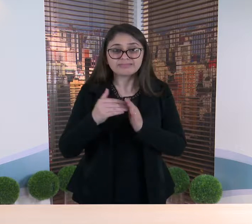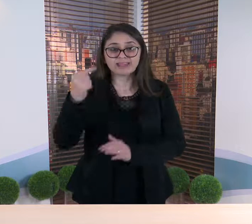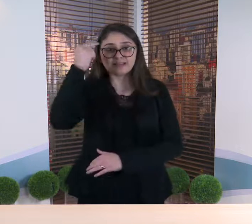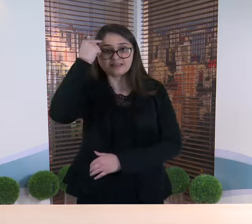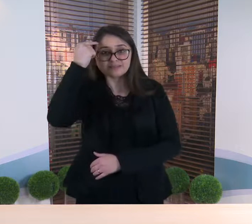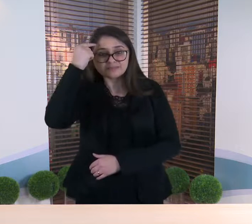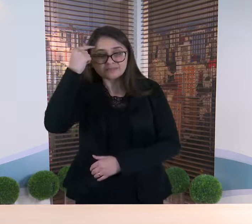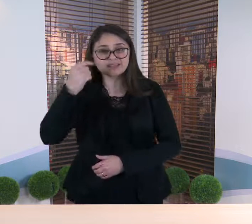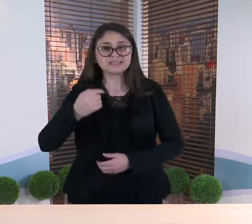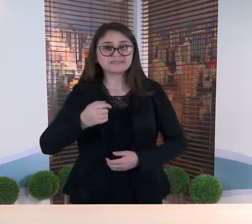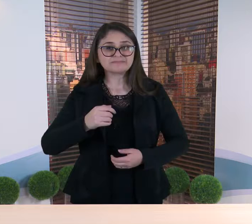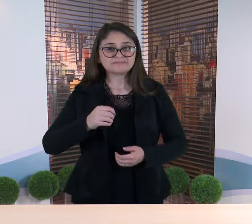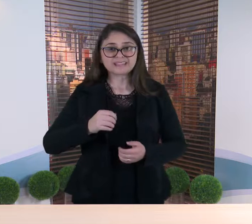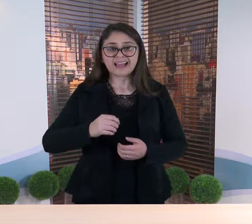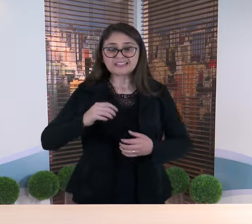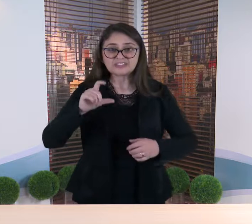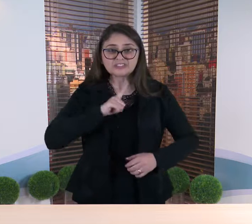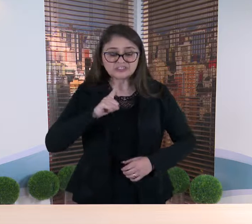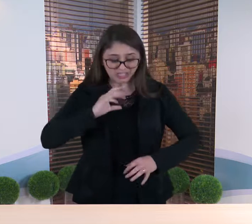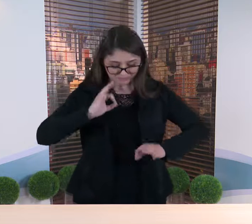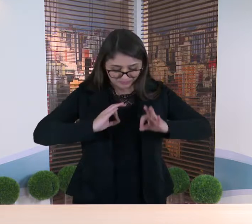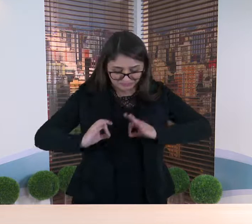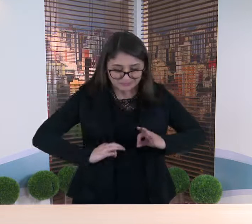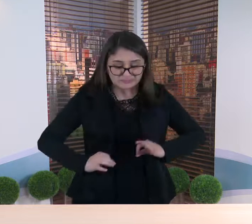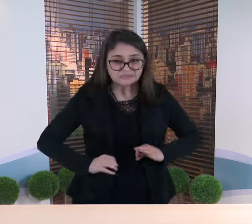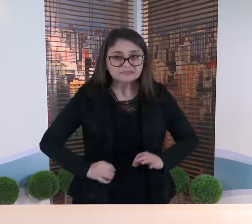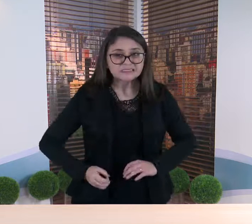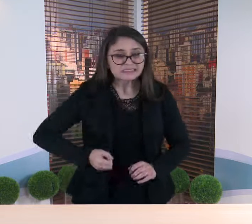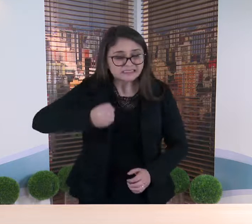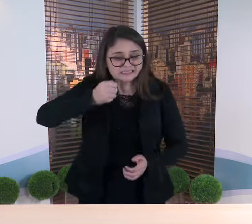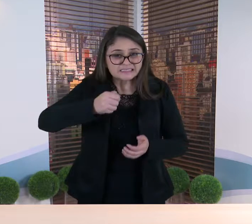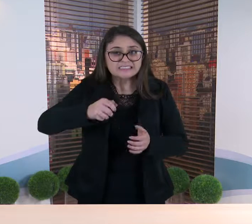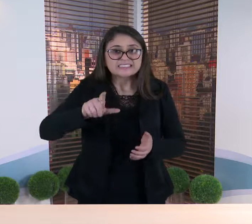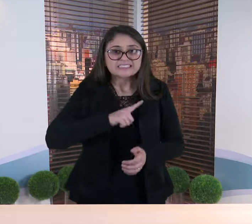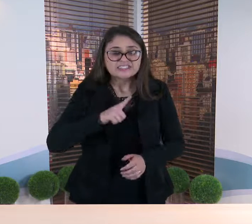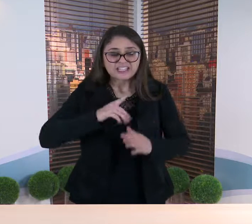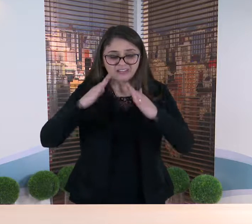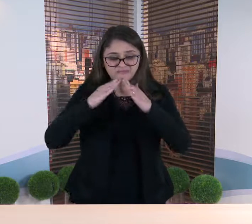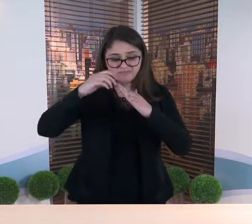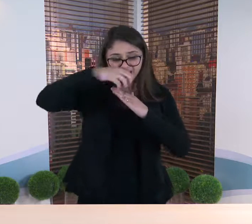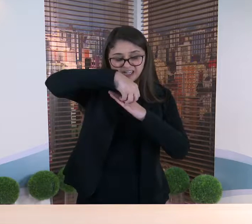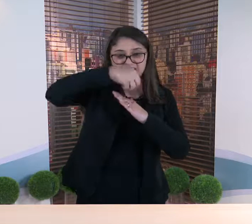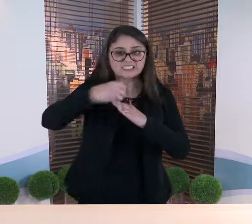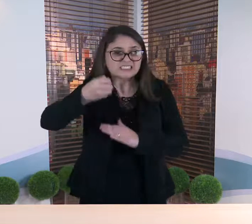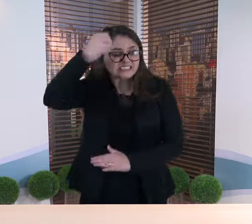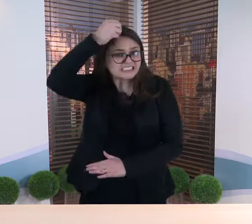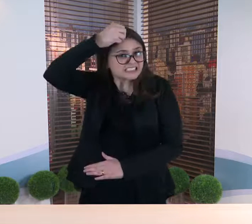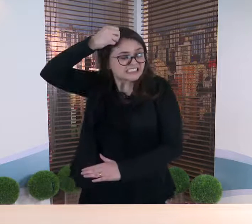para raspar com ele as feridas, assentou-se no meio da cinza.